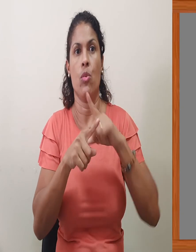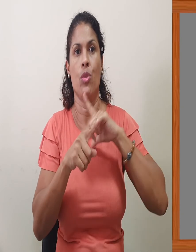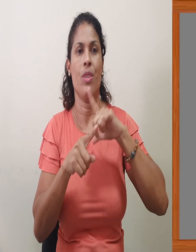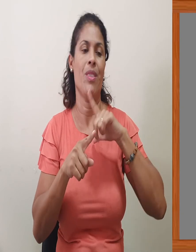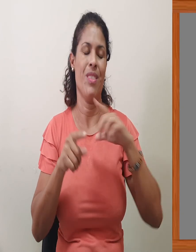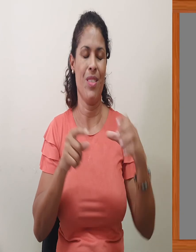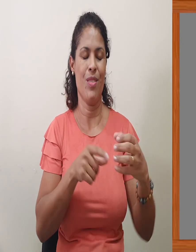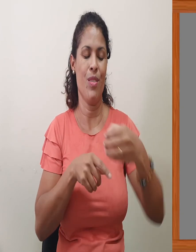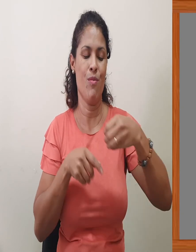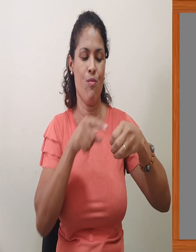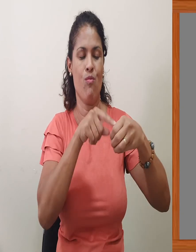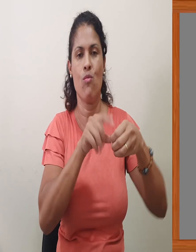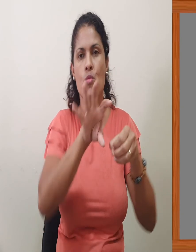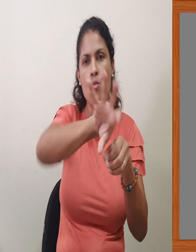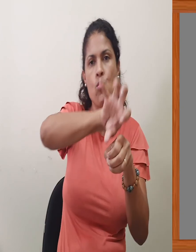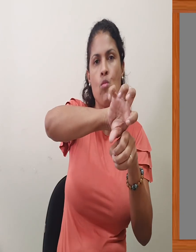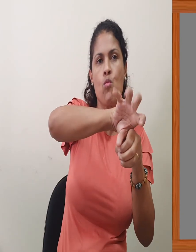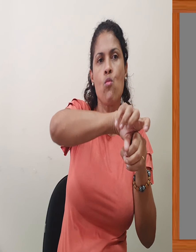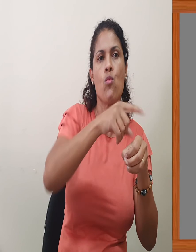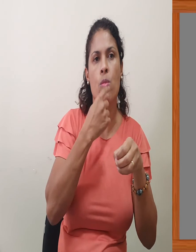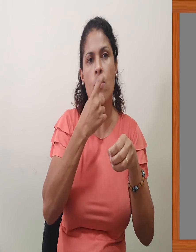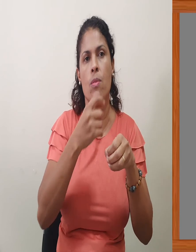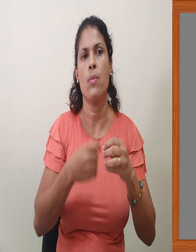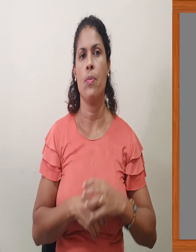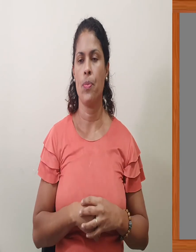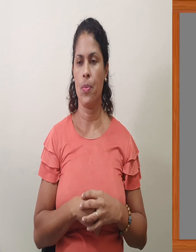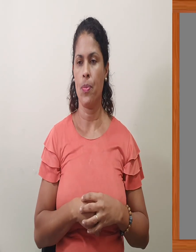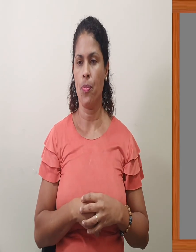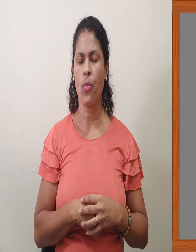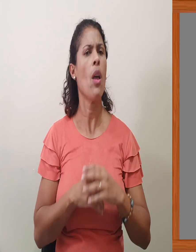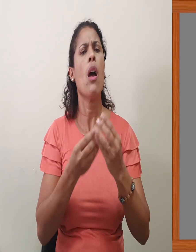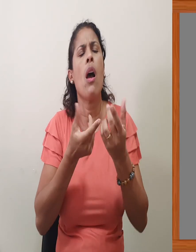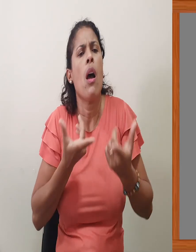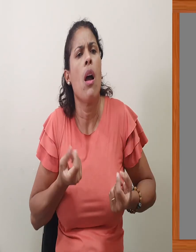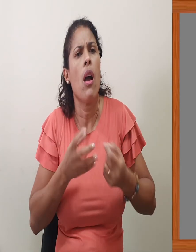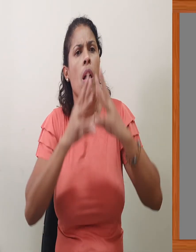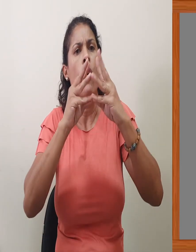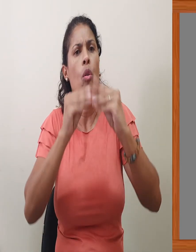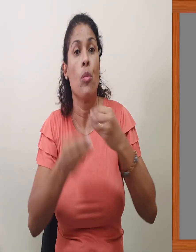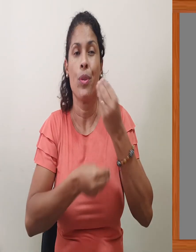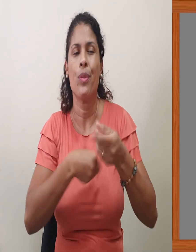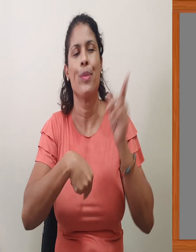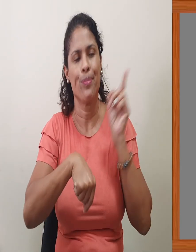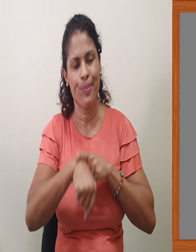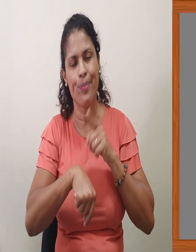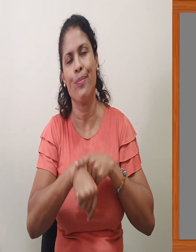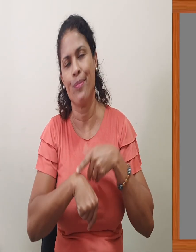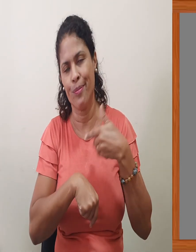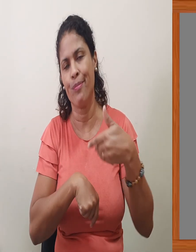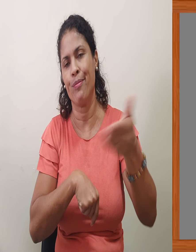vasos sanguíneos. Isso é a angiogênese, que é induzida por fatores de crescimento produzidos pelo próprio